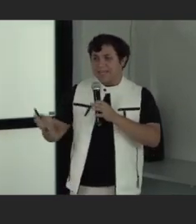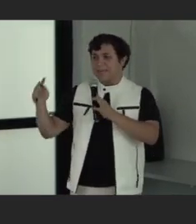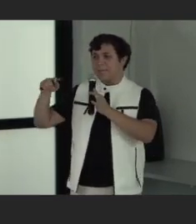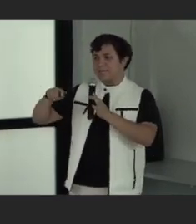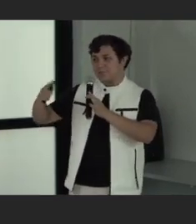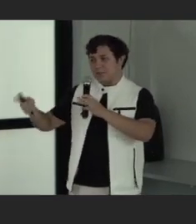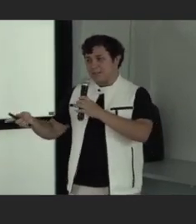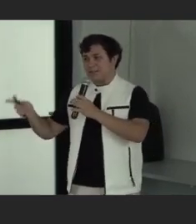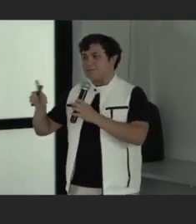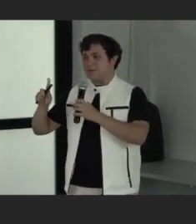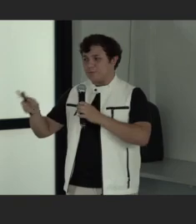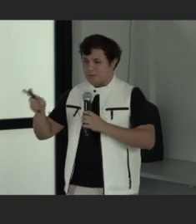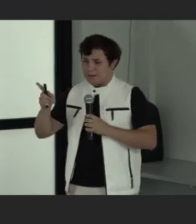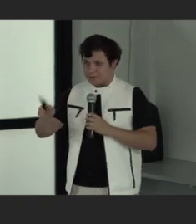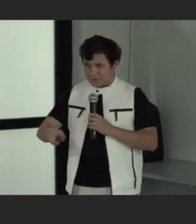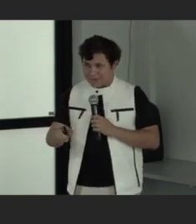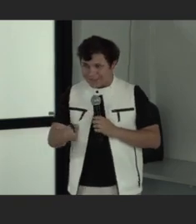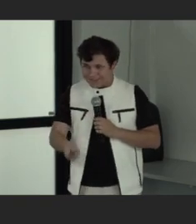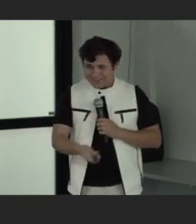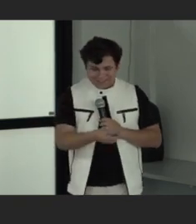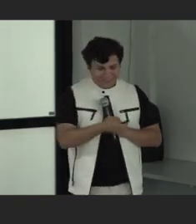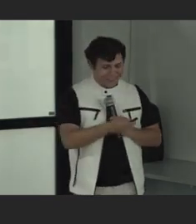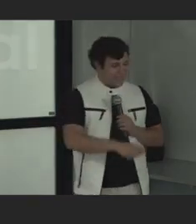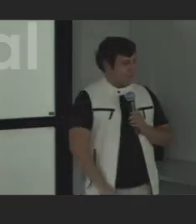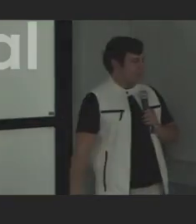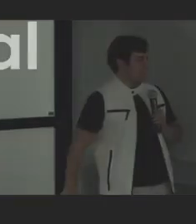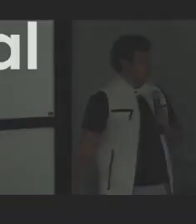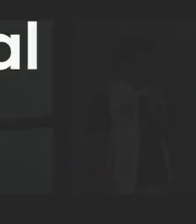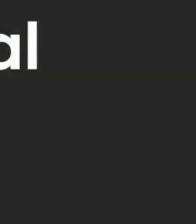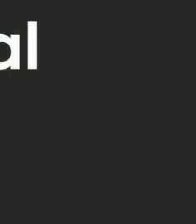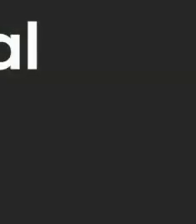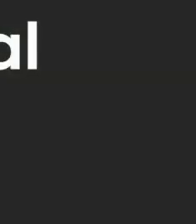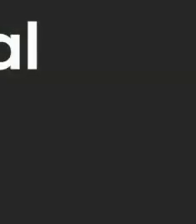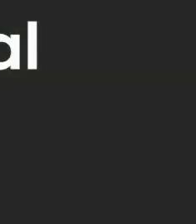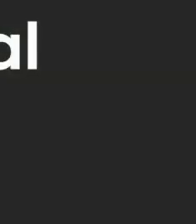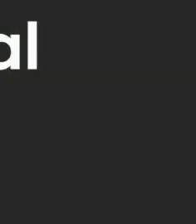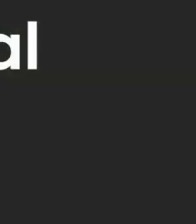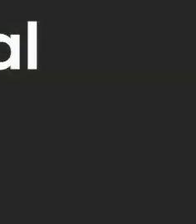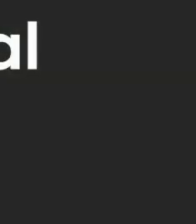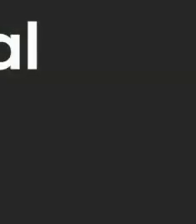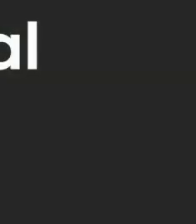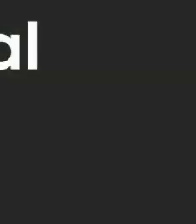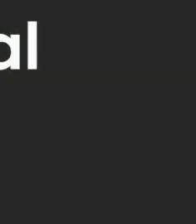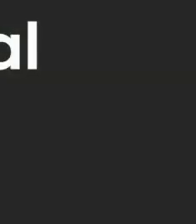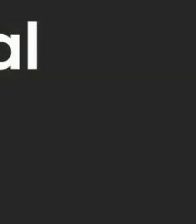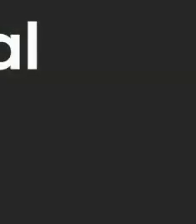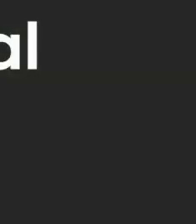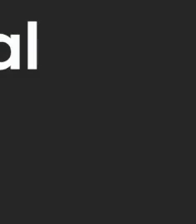me respondan si les pregunto algo. ¿Ok? Vamos a seguir. ¿La lengua de señas es universal? ¿Cierto, falso o más o